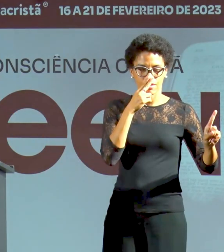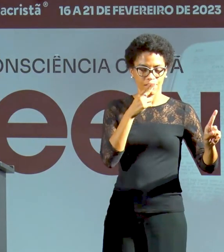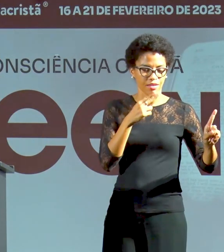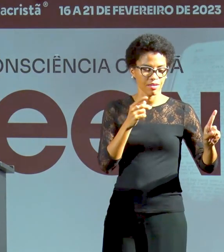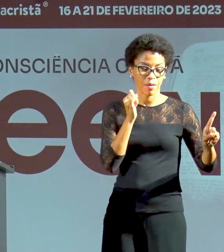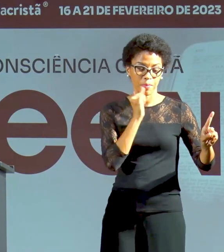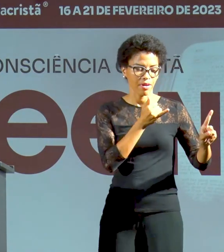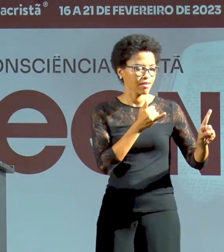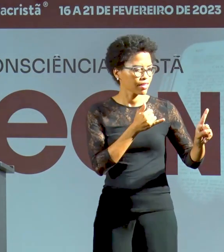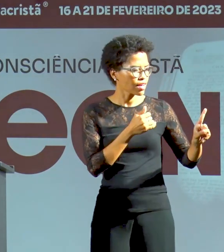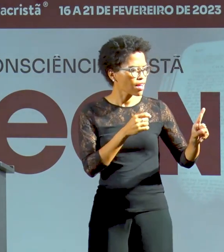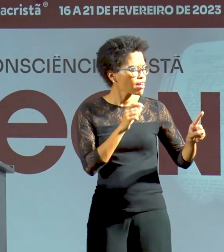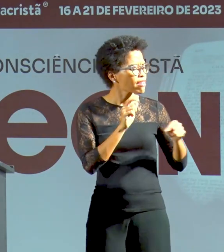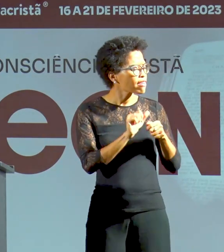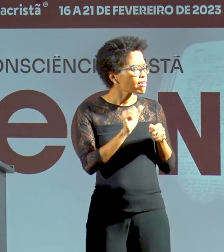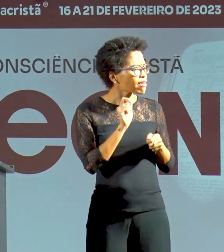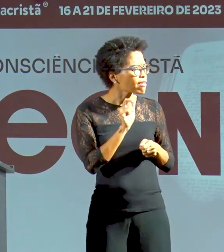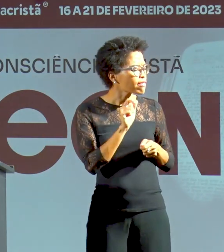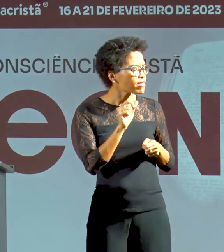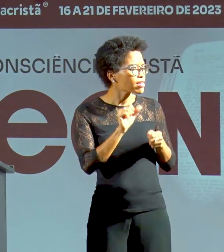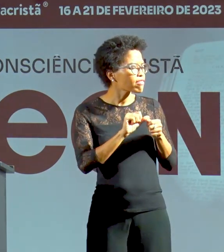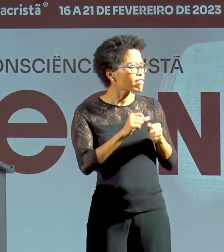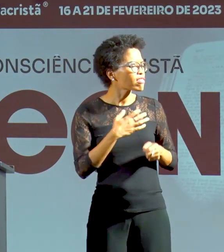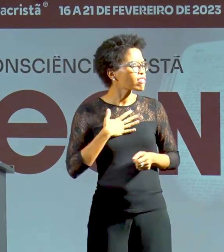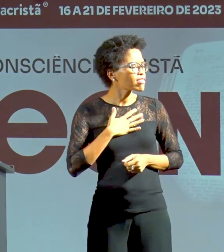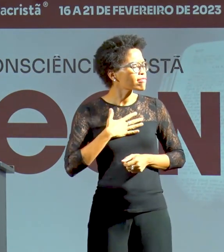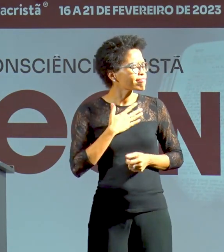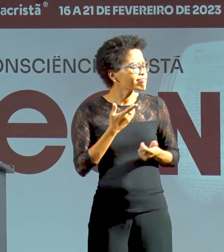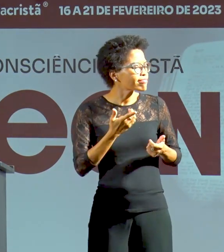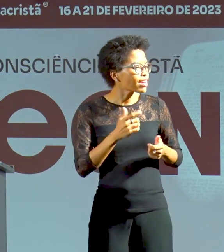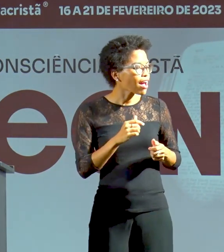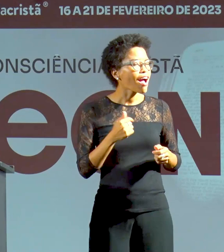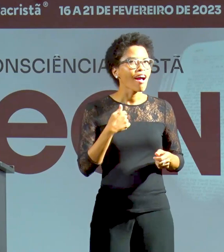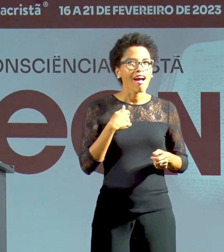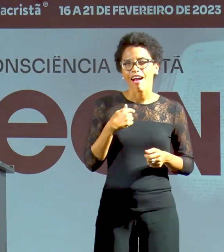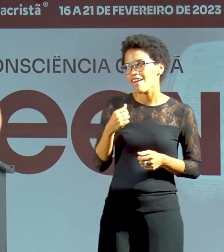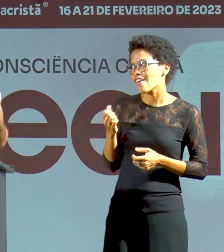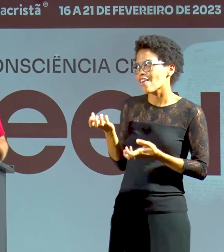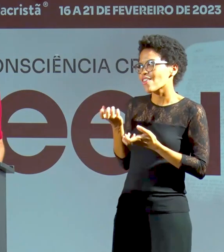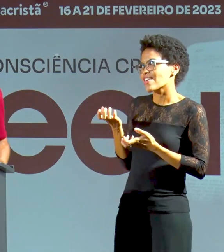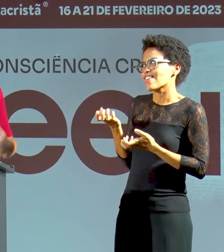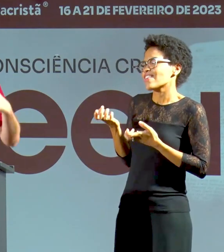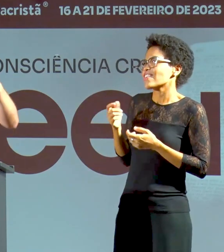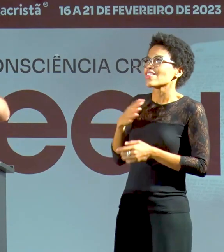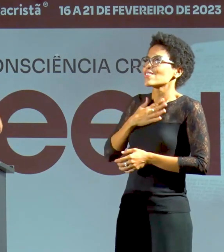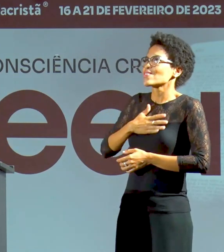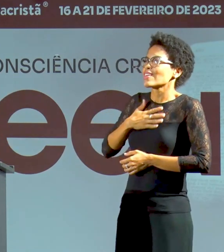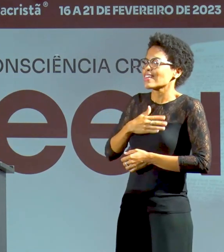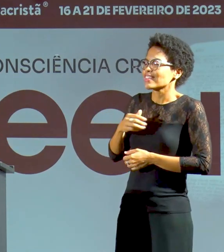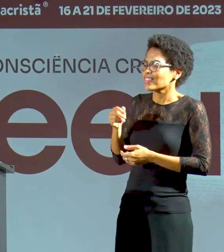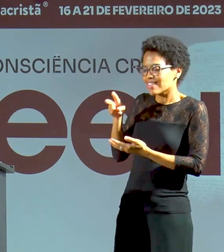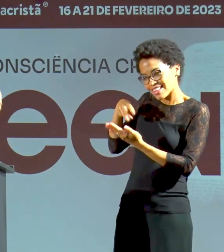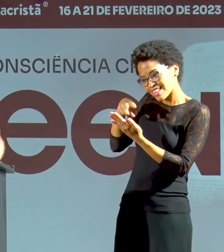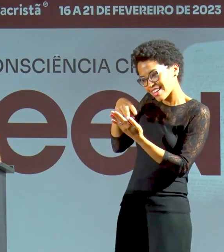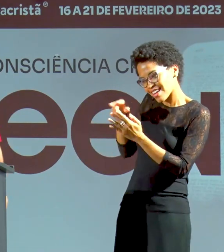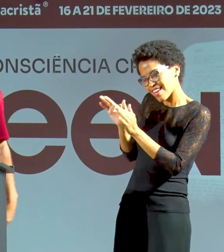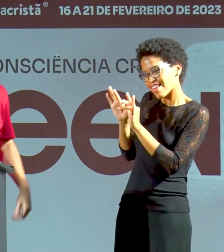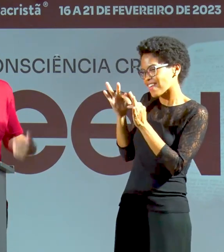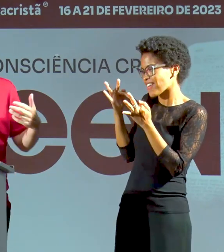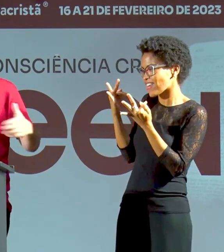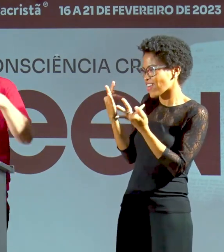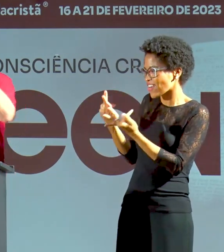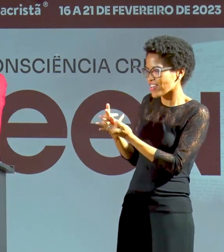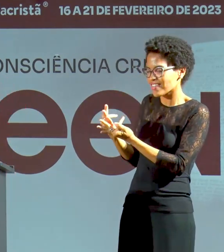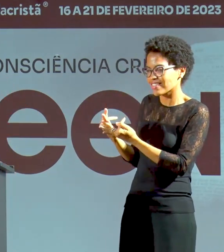e aí que que você gosta de fazer além de estudar ela falou assim Ah eu gosto de estar com a minha família eu gosto muito de ler livros eu perguntei livros que ela Lia Lia